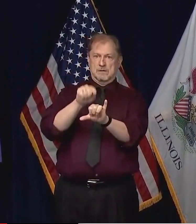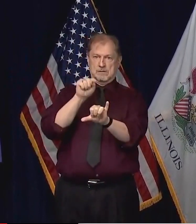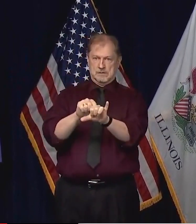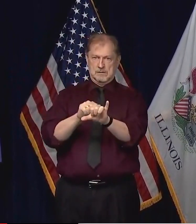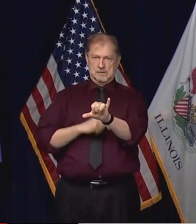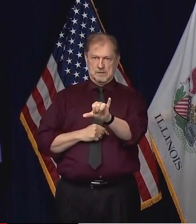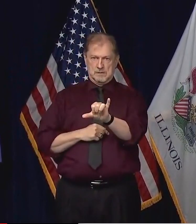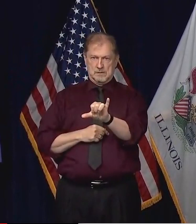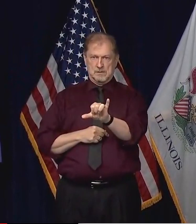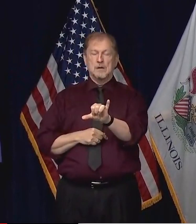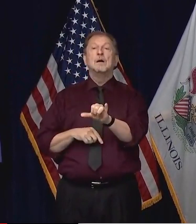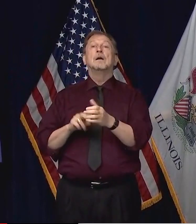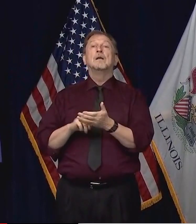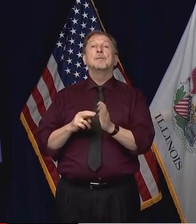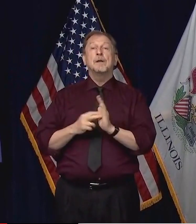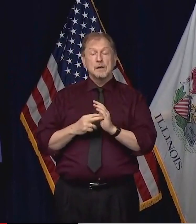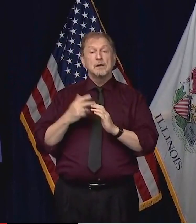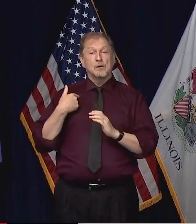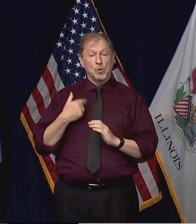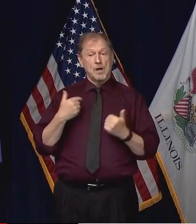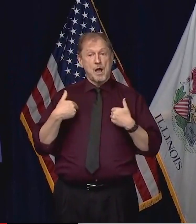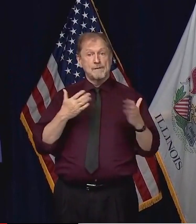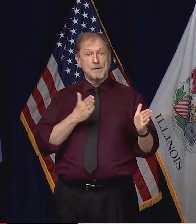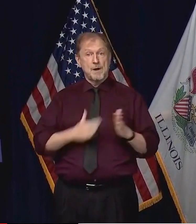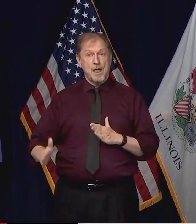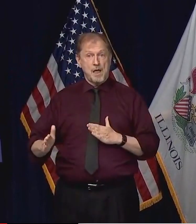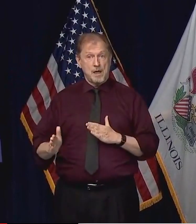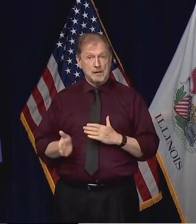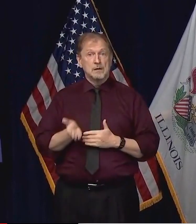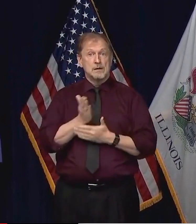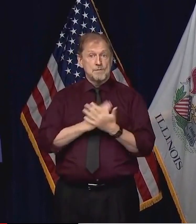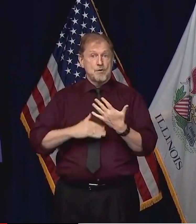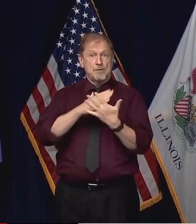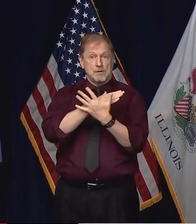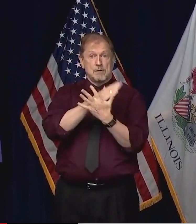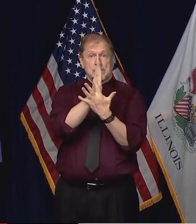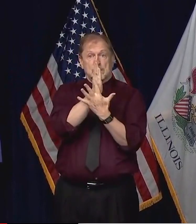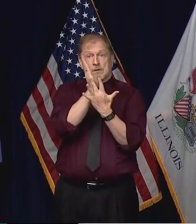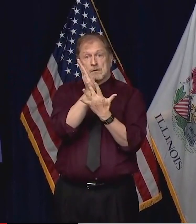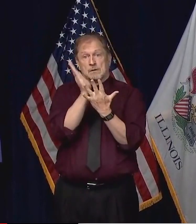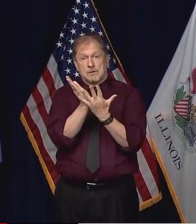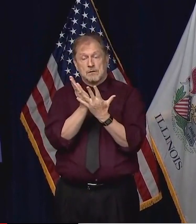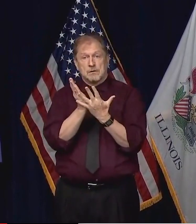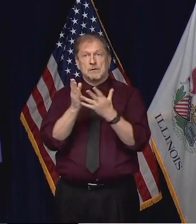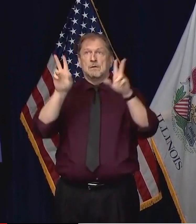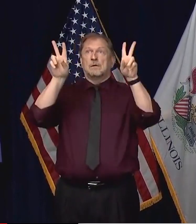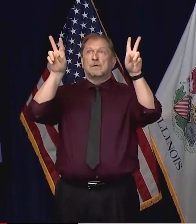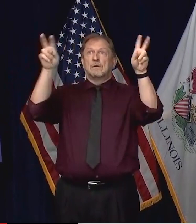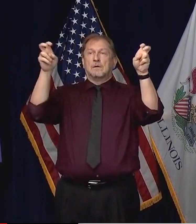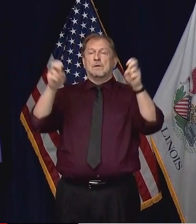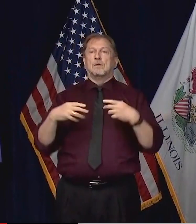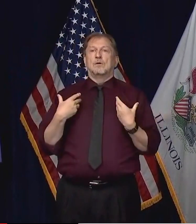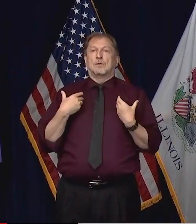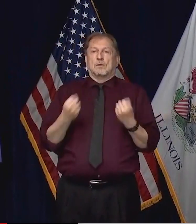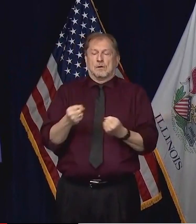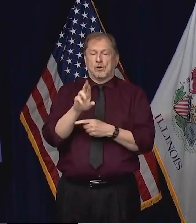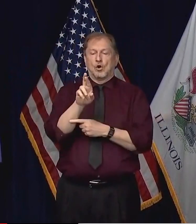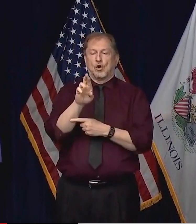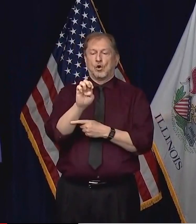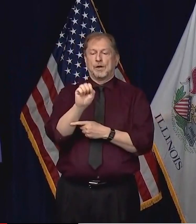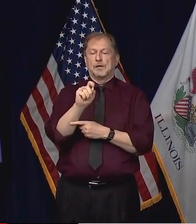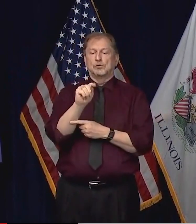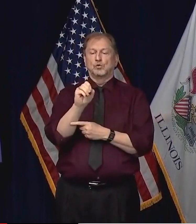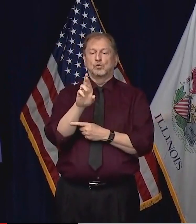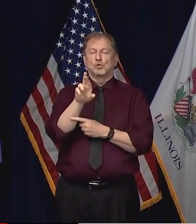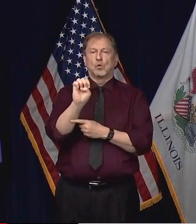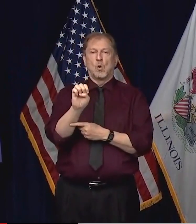10명 이내로 제한하고 마스크를 착용한다는 조건으로 영업할 수 있는 단계라고 덧붙였습니다. 4단계는 생기를